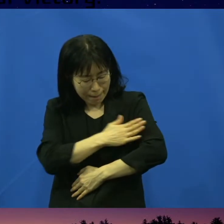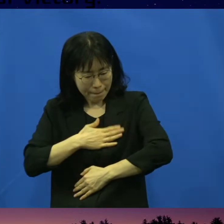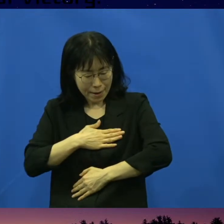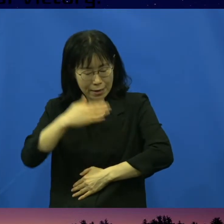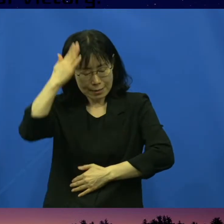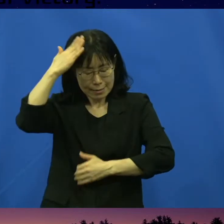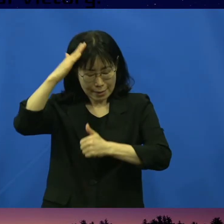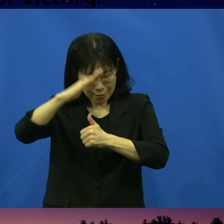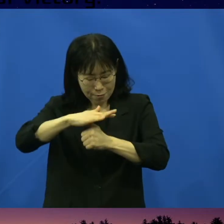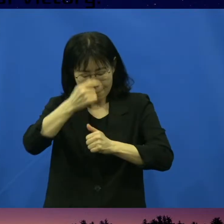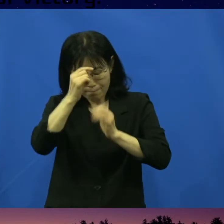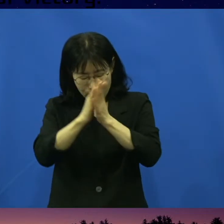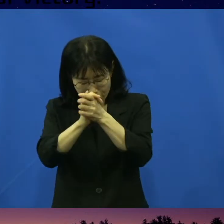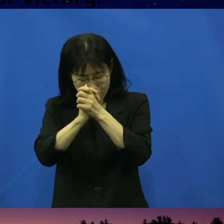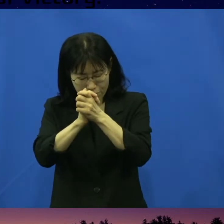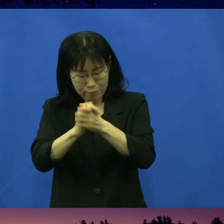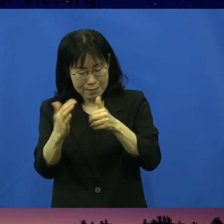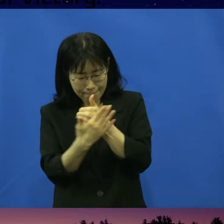않나요?